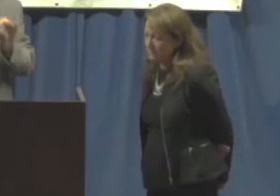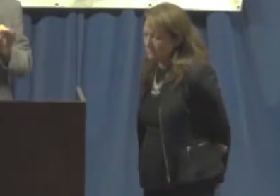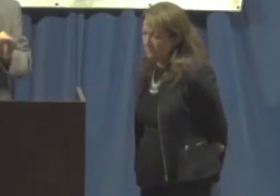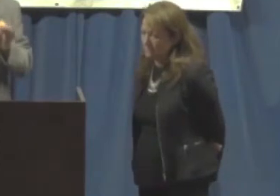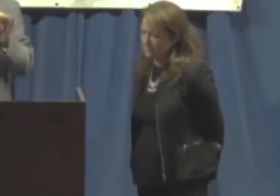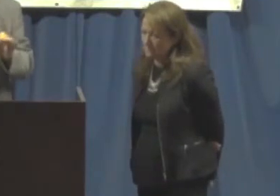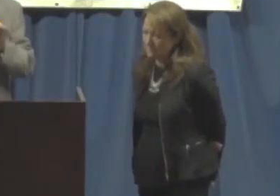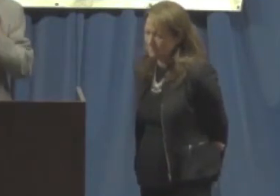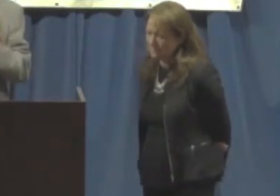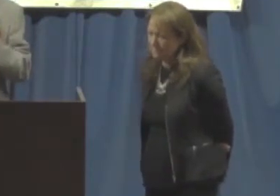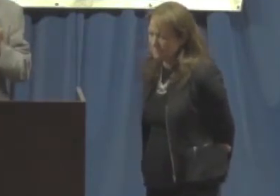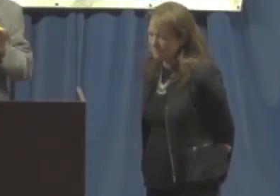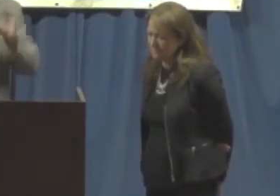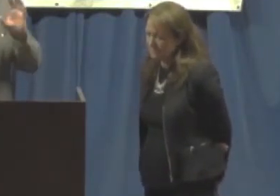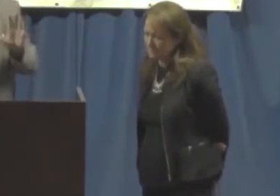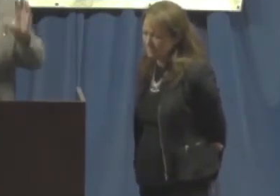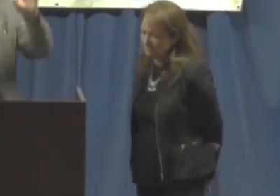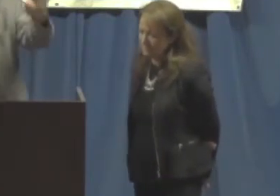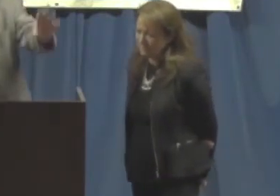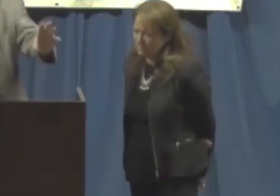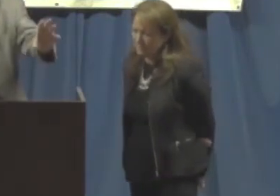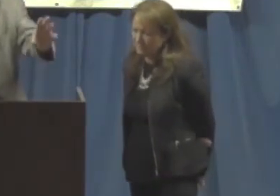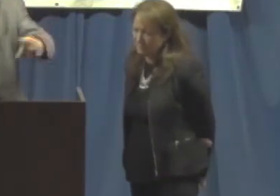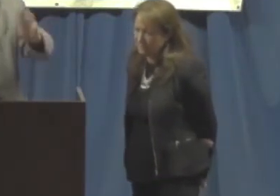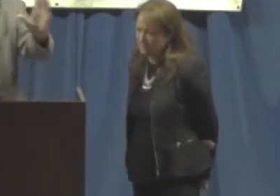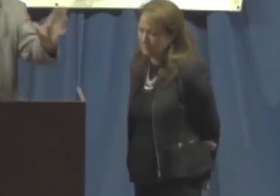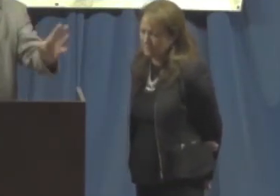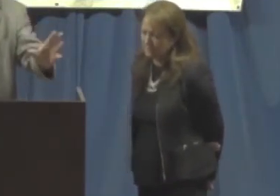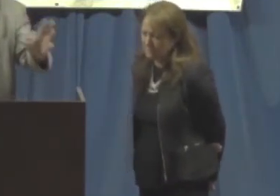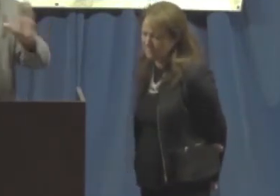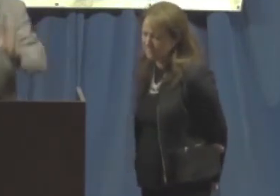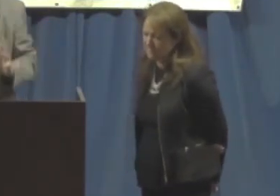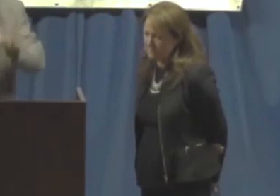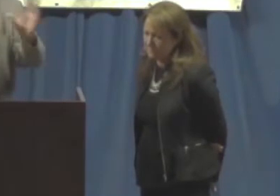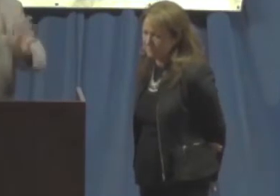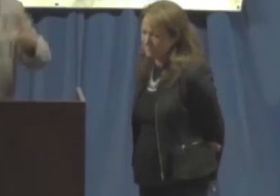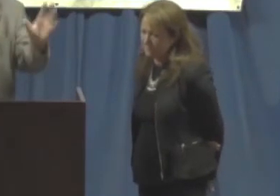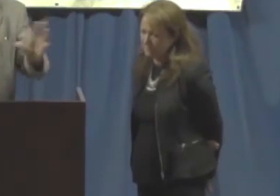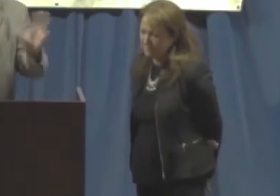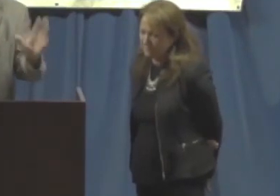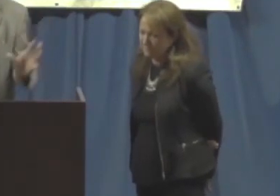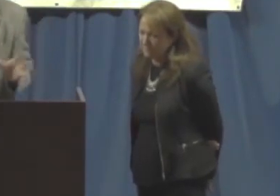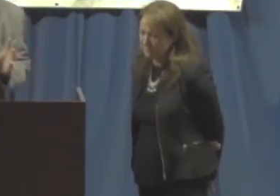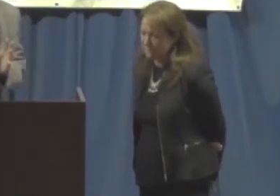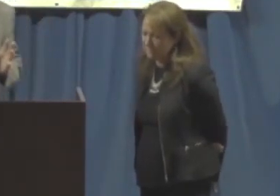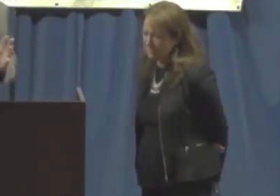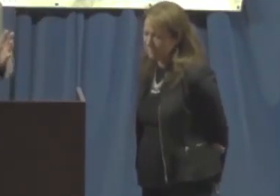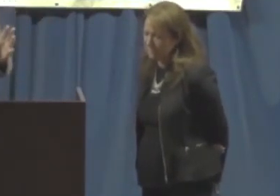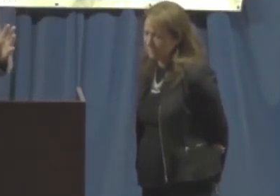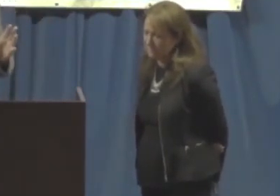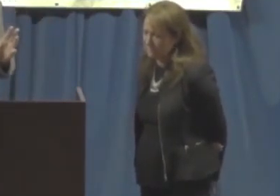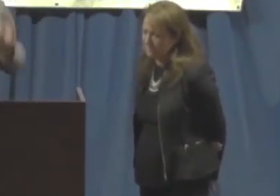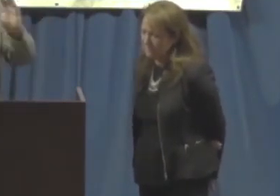esto es muy importante que se entienda bien se le está dando ese dinero para financiar obras especiales de arsat por